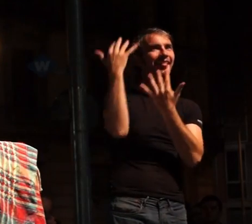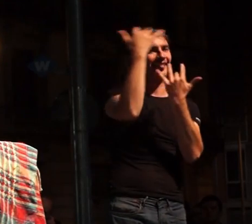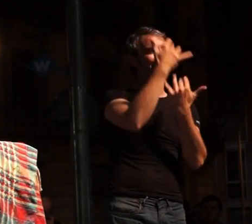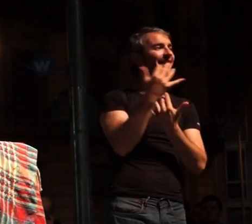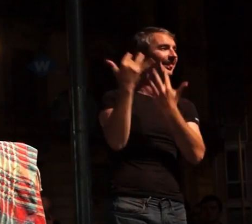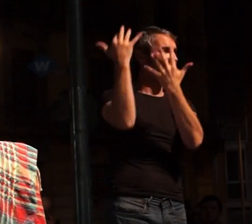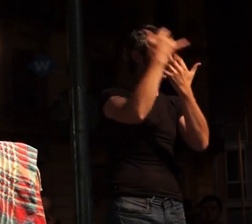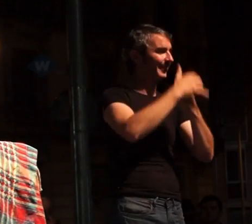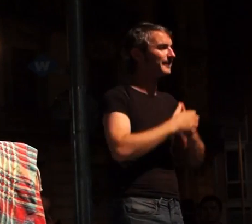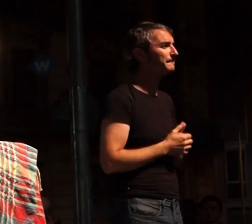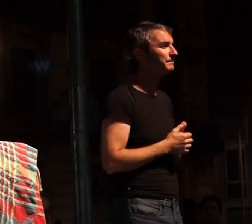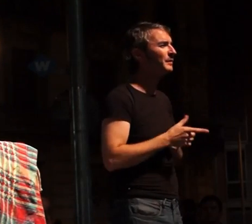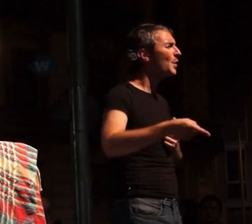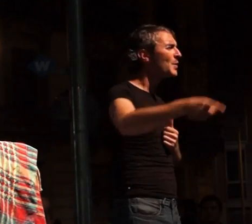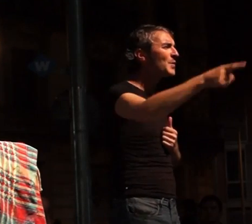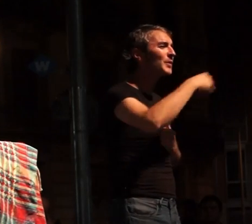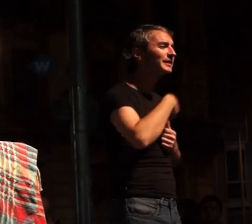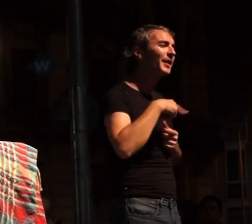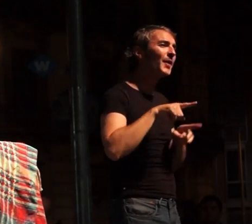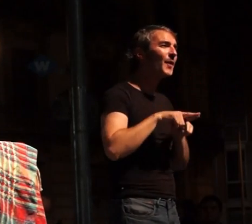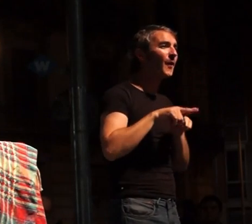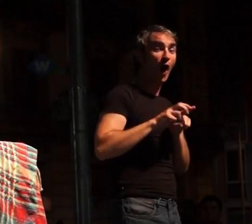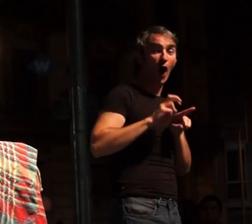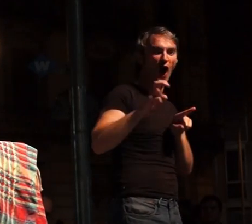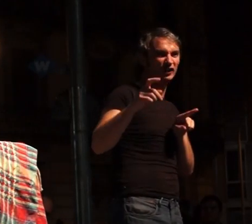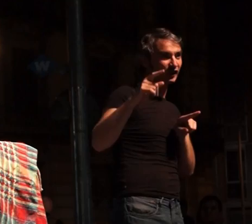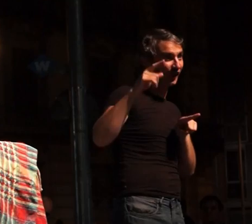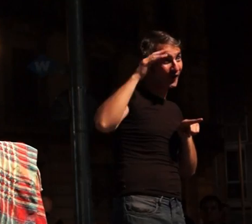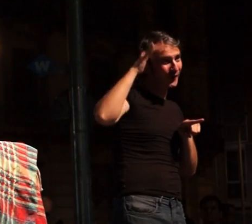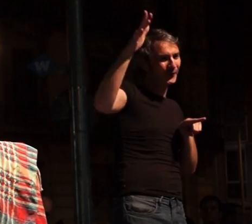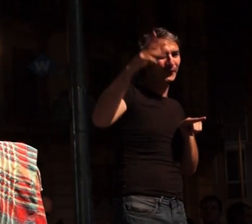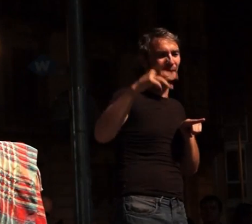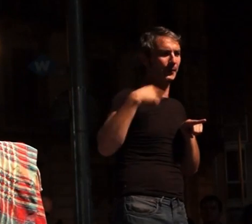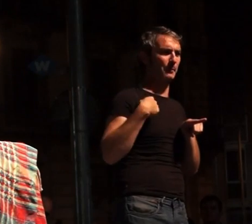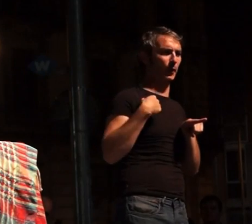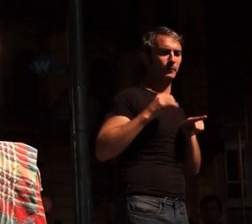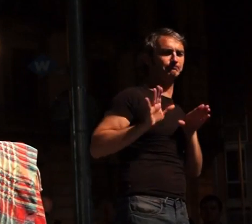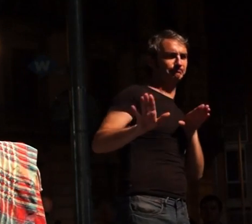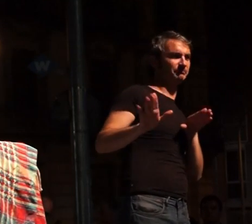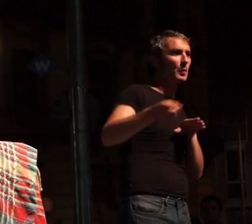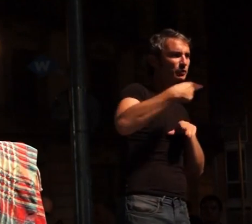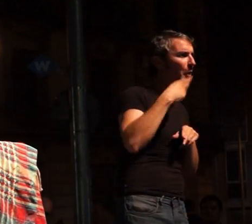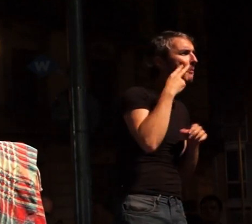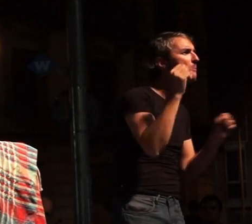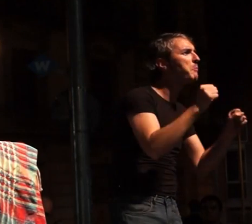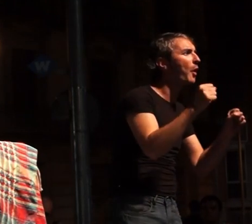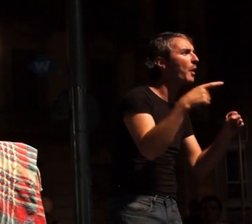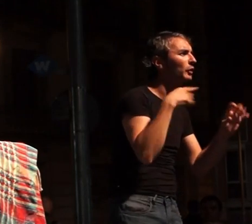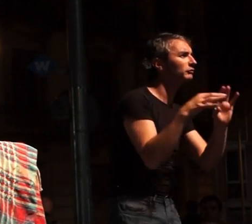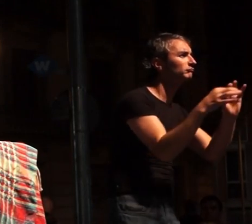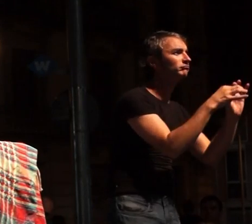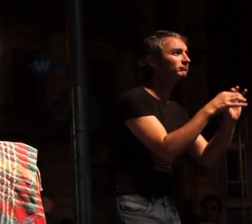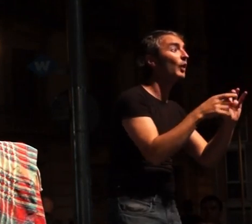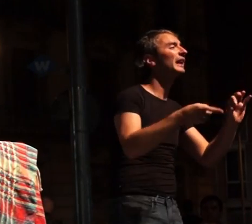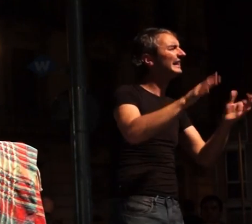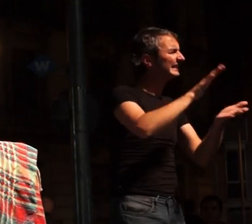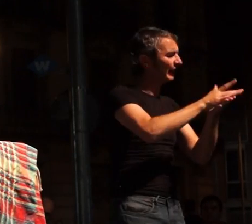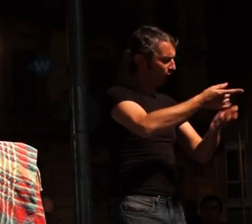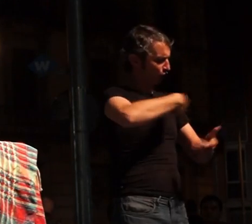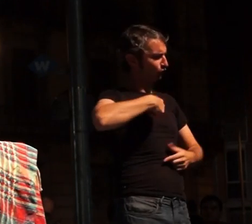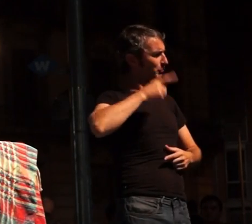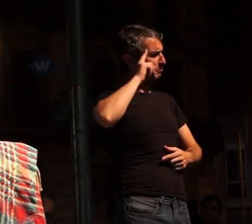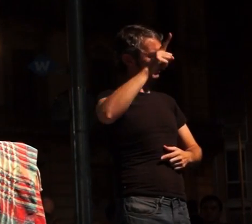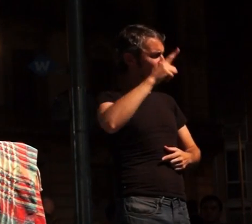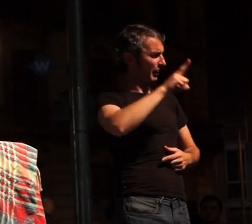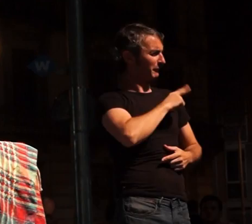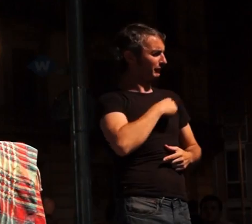Sigueu recelosos de la gent que té un altre color de pell. Tingueu por y confieu en las fuerzas de l'ordre. Y si